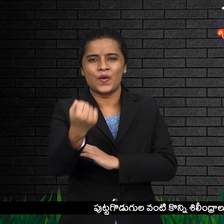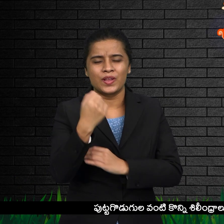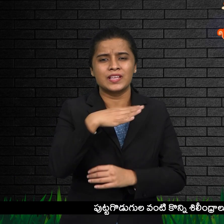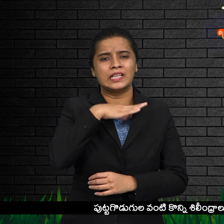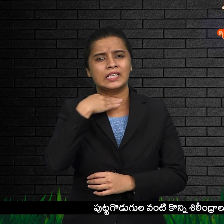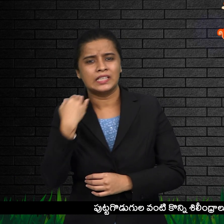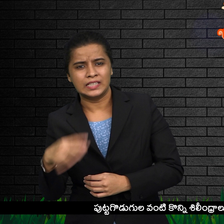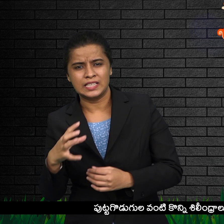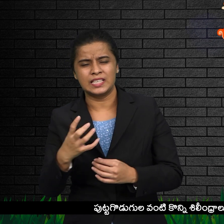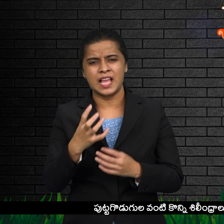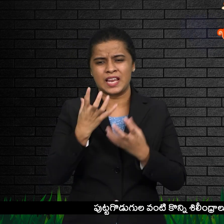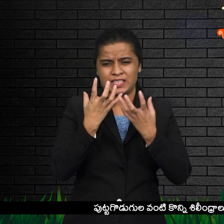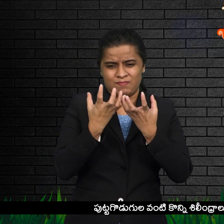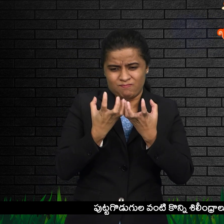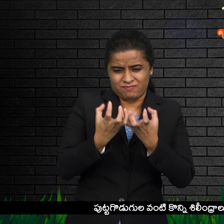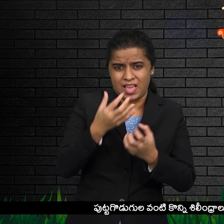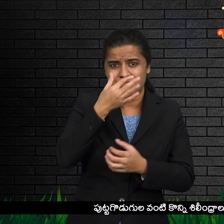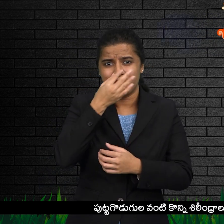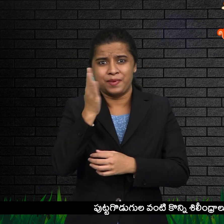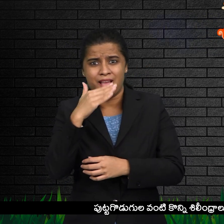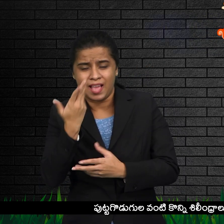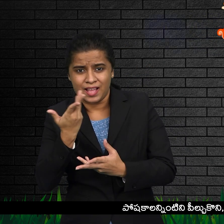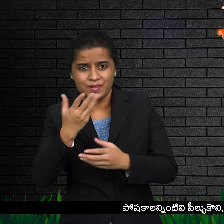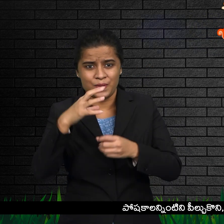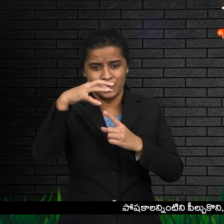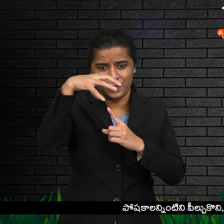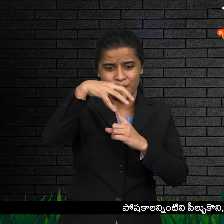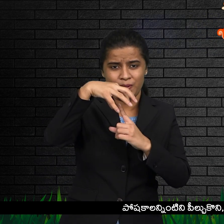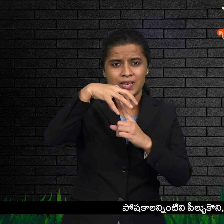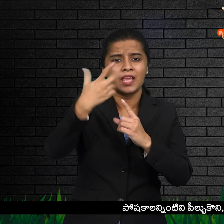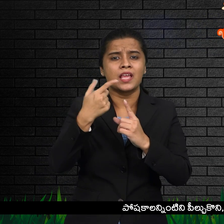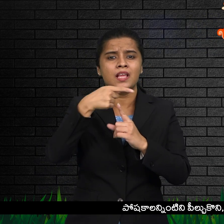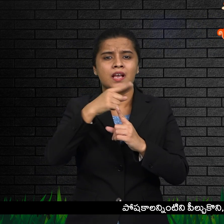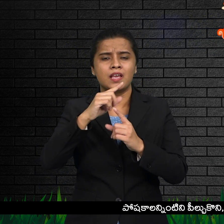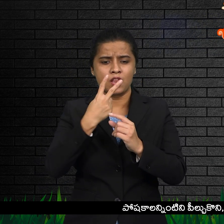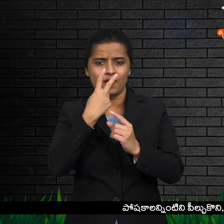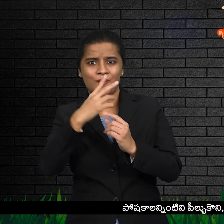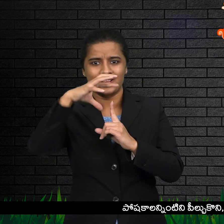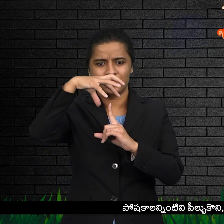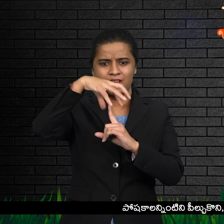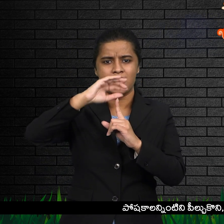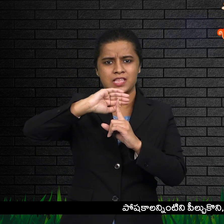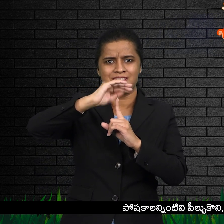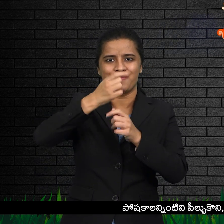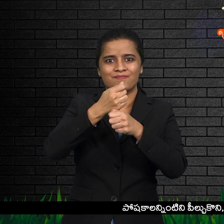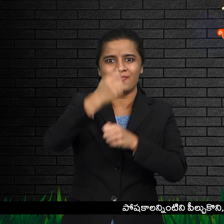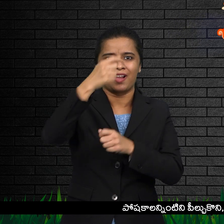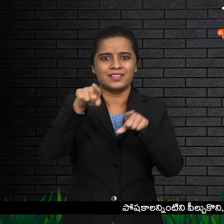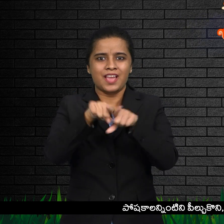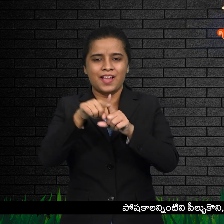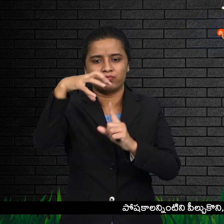శిలీంధ్రాలు చనిపోయిన మరియు కుళ్ళిపోతున్న పదార్థాల పోషకాలన్నింటినీ పీల్చుకొని గొడుగుల్లా